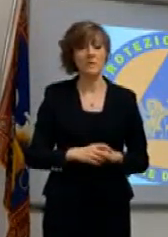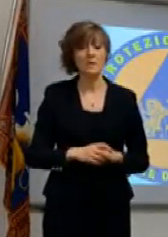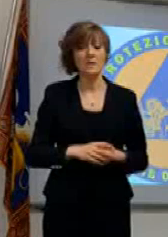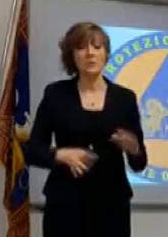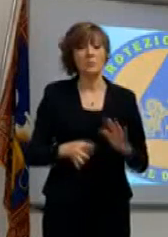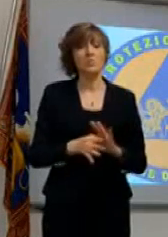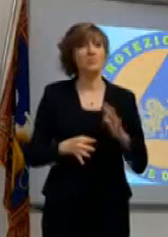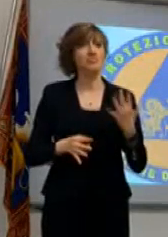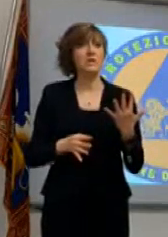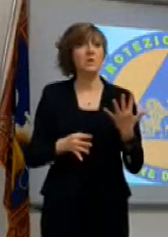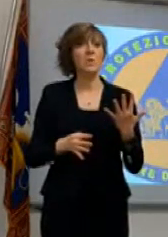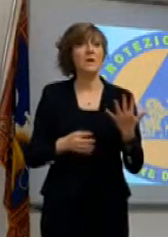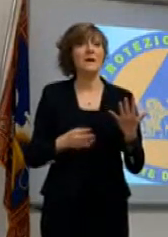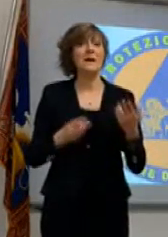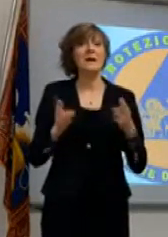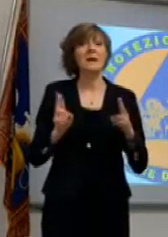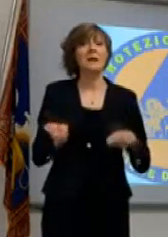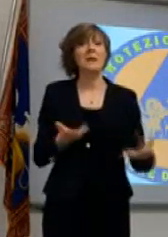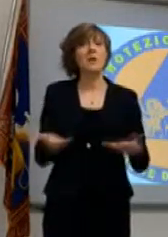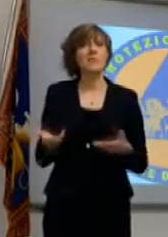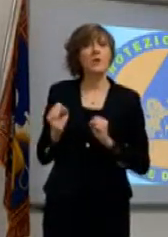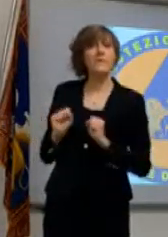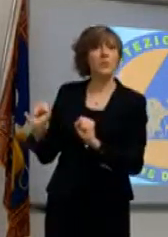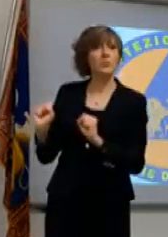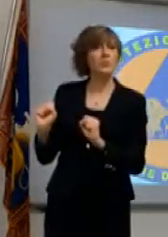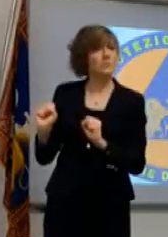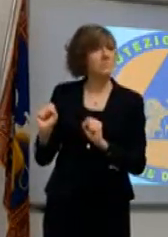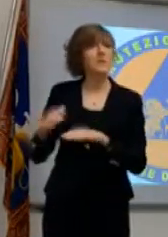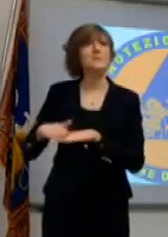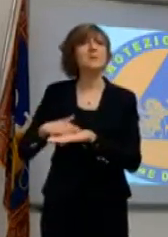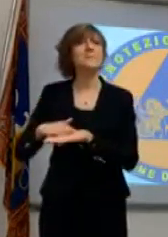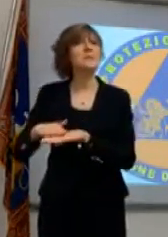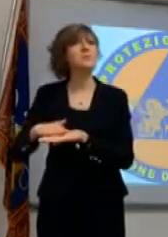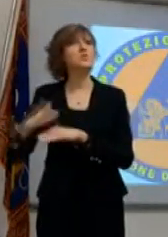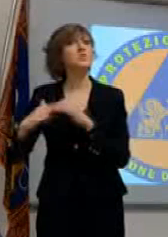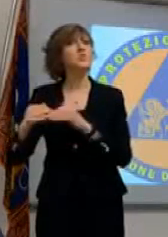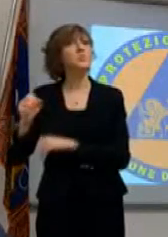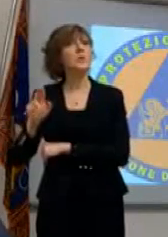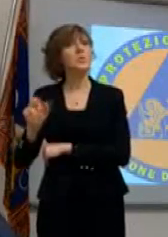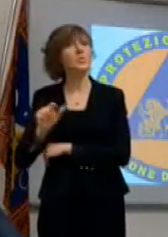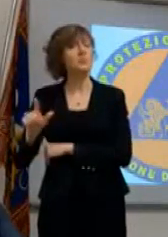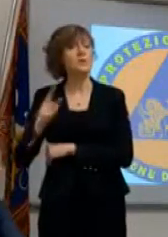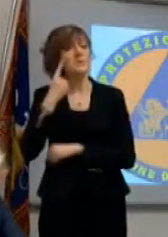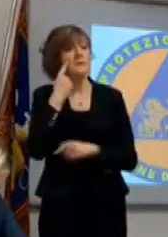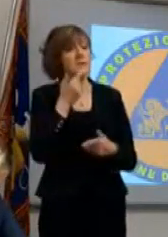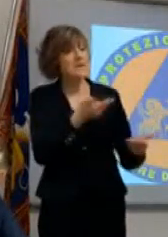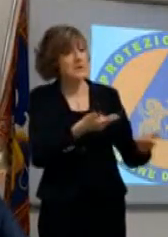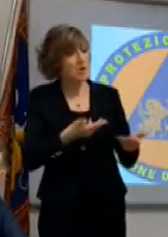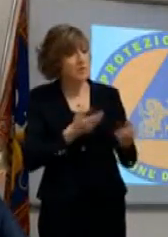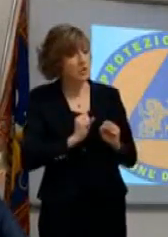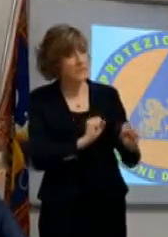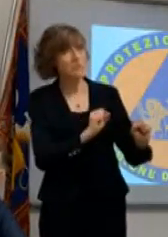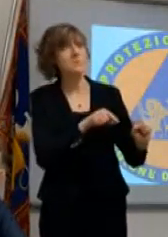Punto 5. Rifiuto di ricovero. I servizi della struttura ospedaliera e sanitaria che accertino il rifiuto di